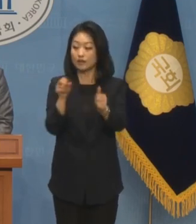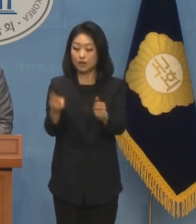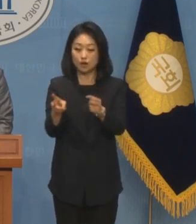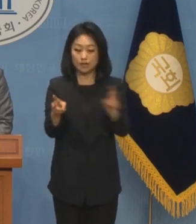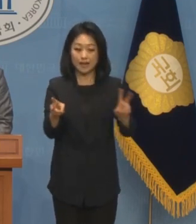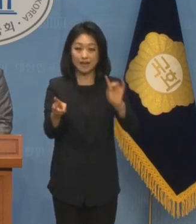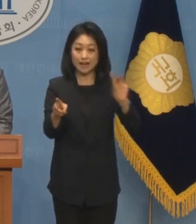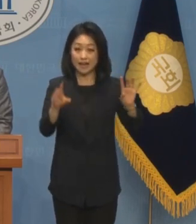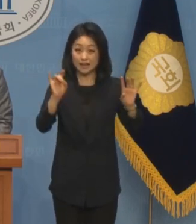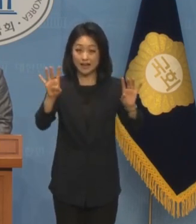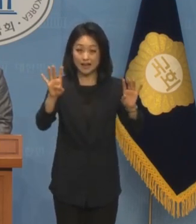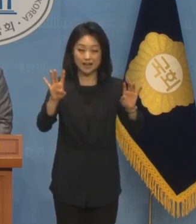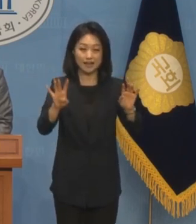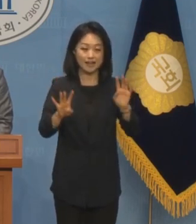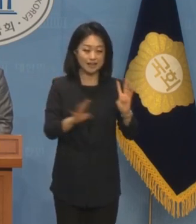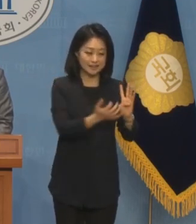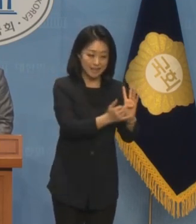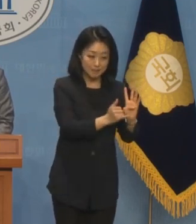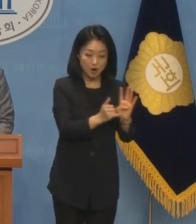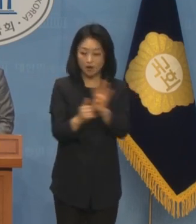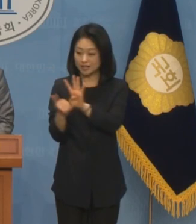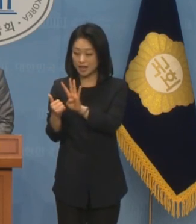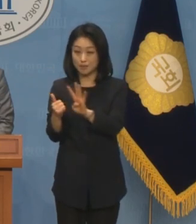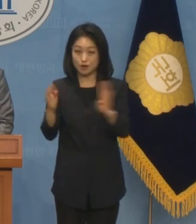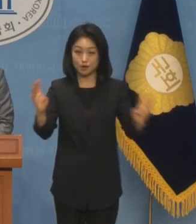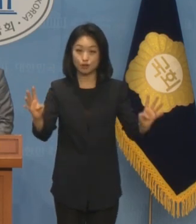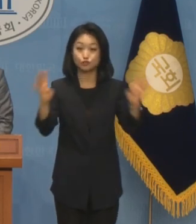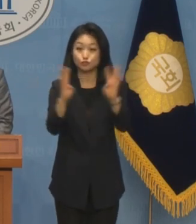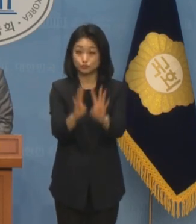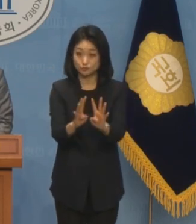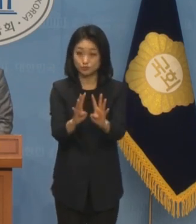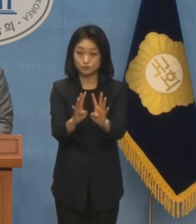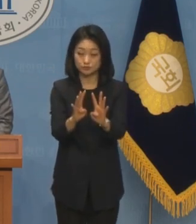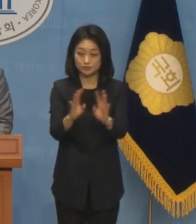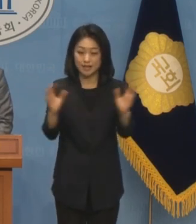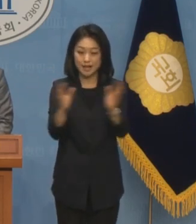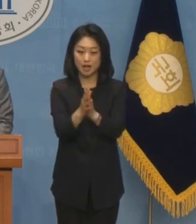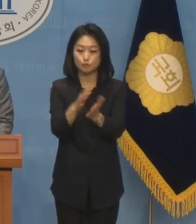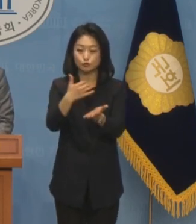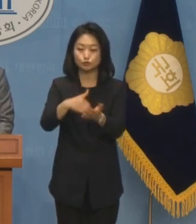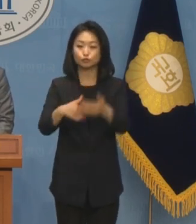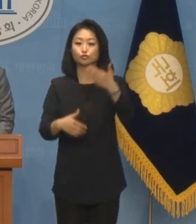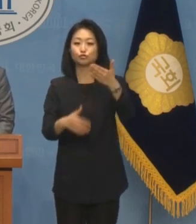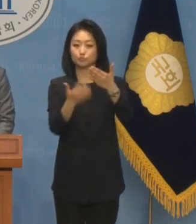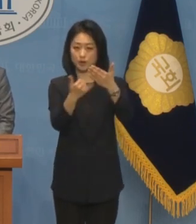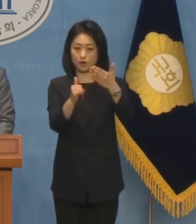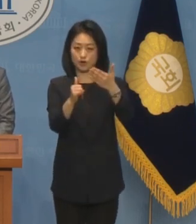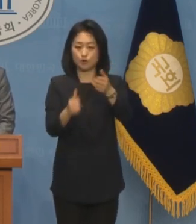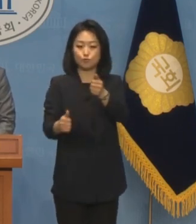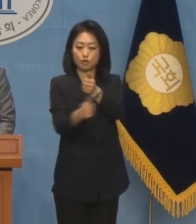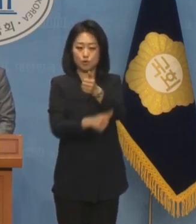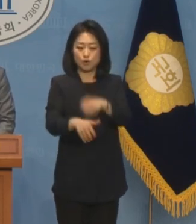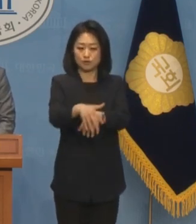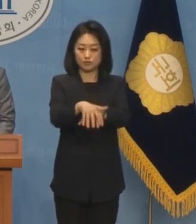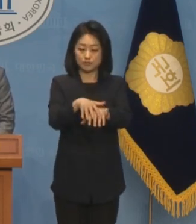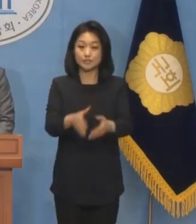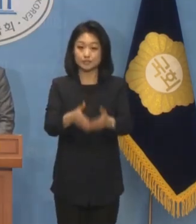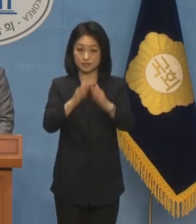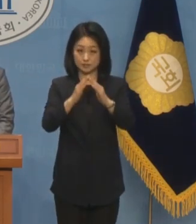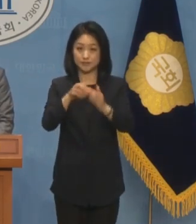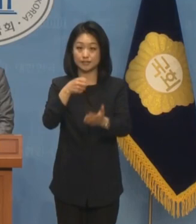4인을 추천하기로 하였습니다 그래서 총 9인으로 어 구성토록 하였습니다 어 이것은